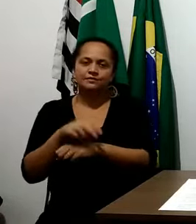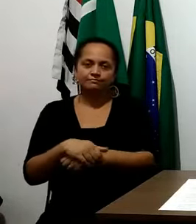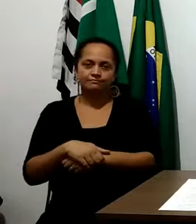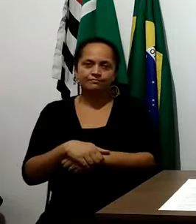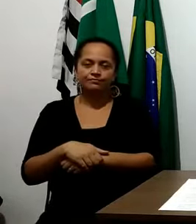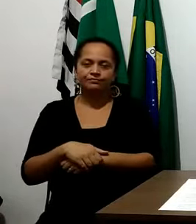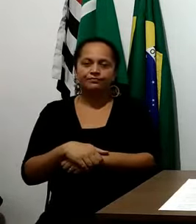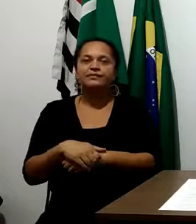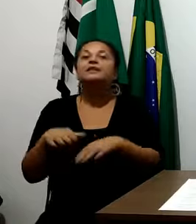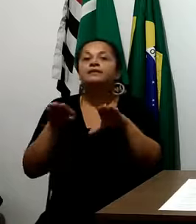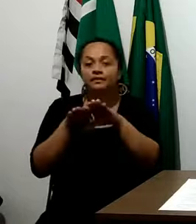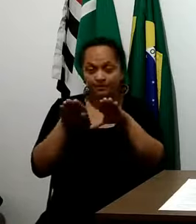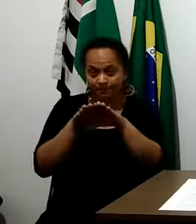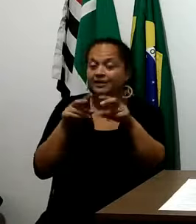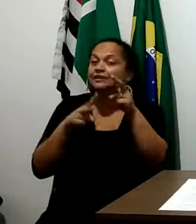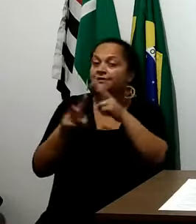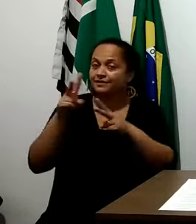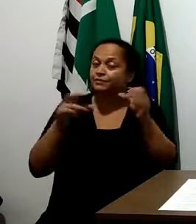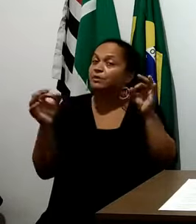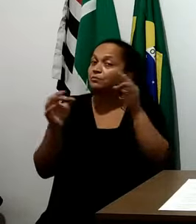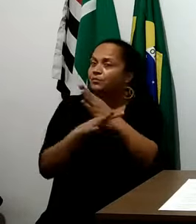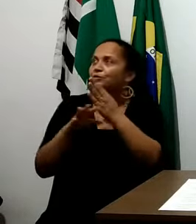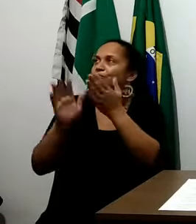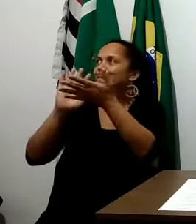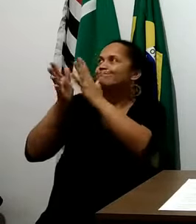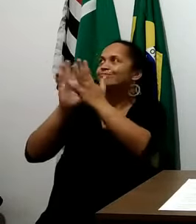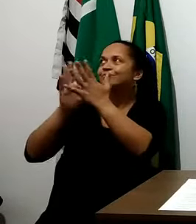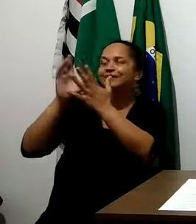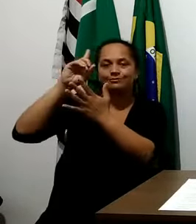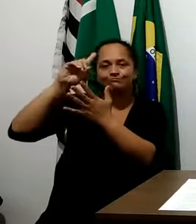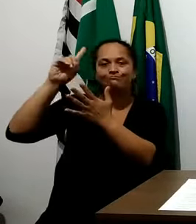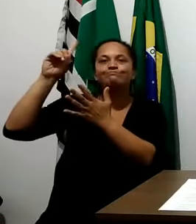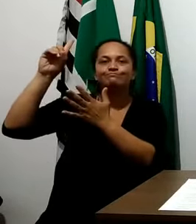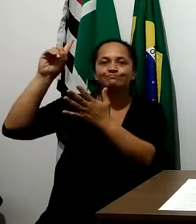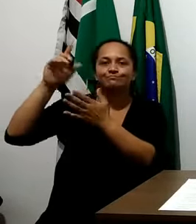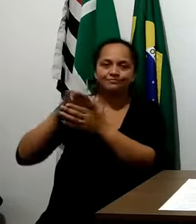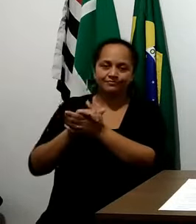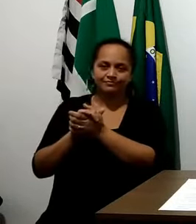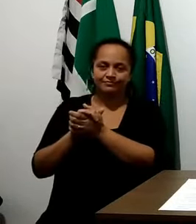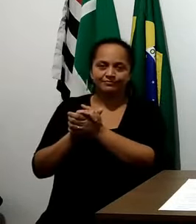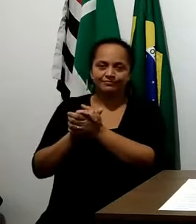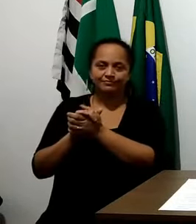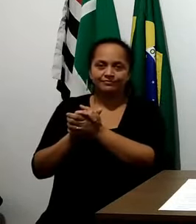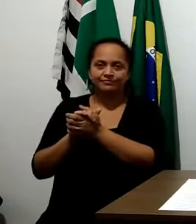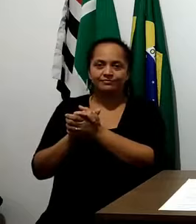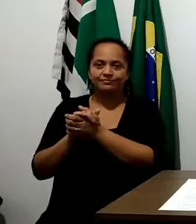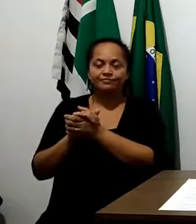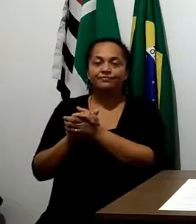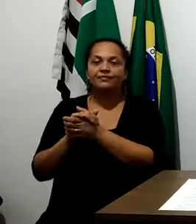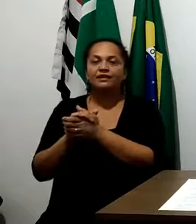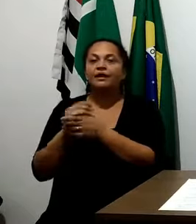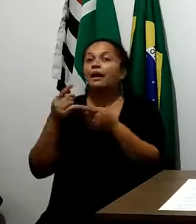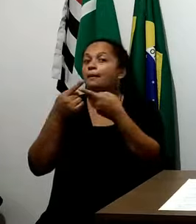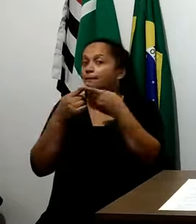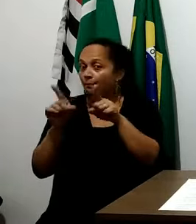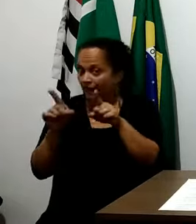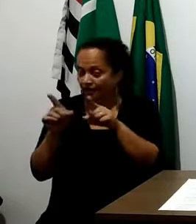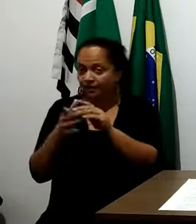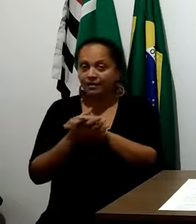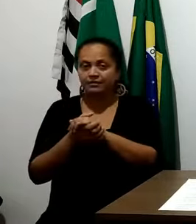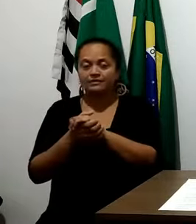ouvidos, para que não possa ouvir. E aí ele continua: mas as vossas iniquidades fazem